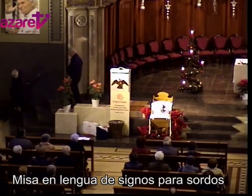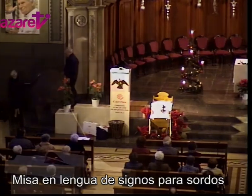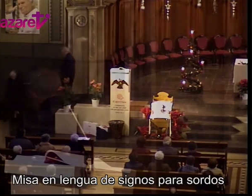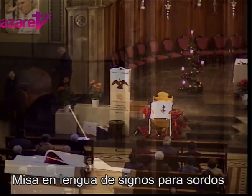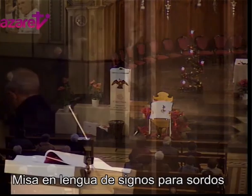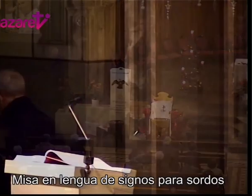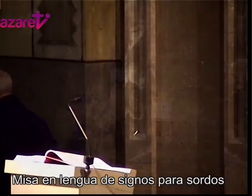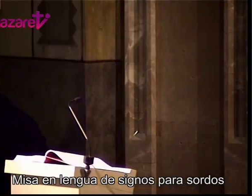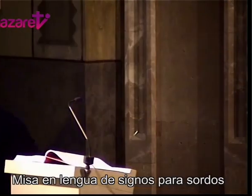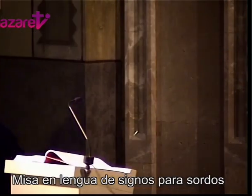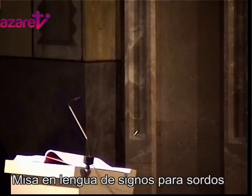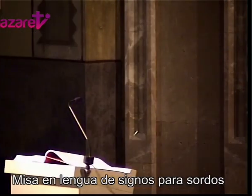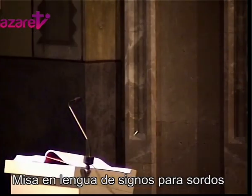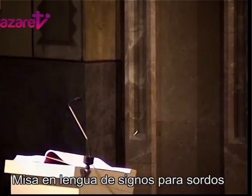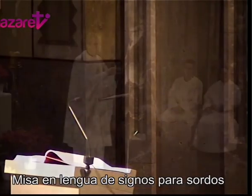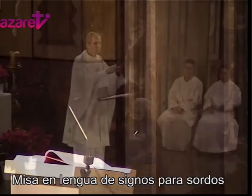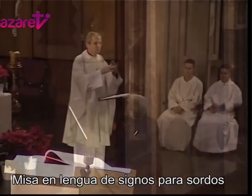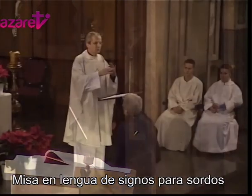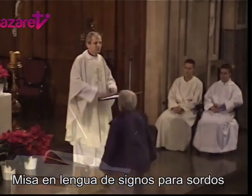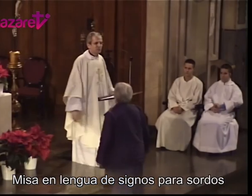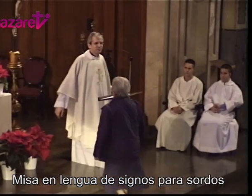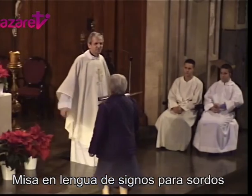Respondemos al Salmo diciendo juntos: